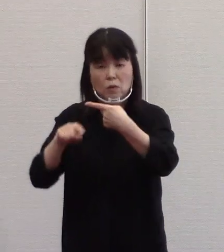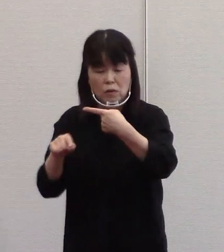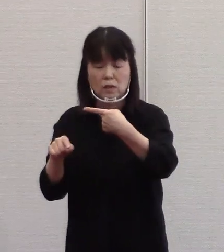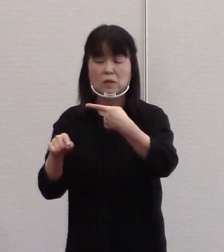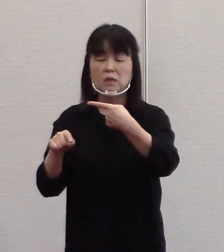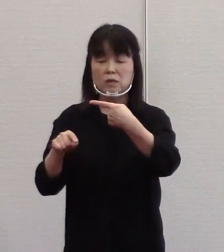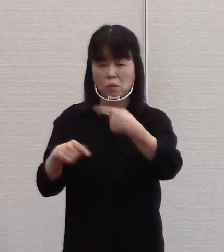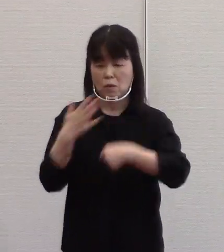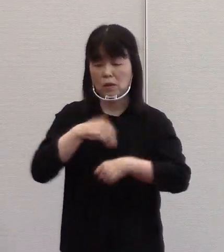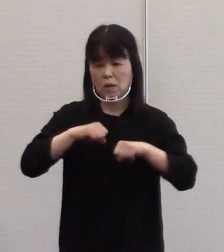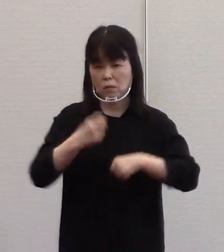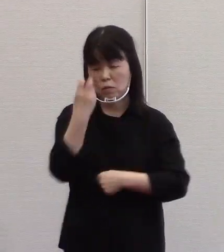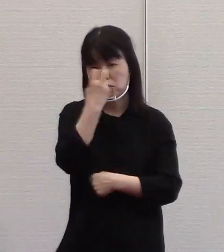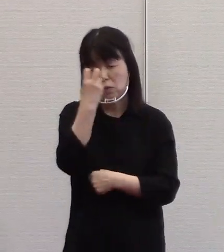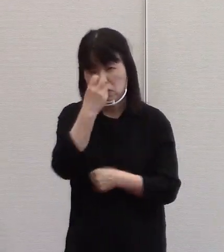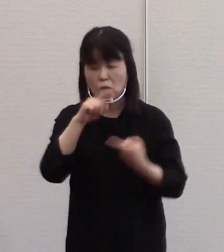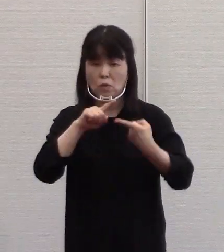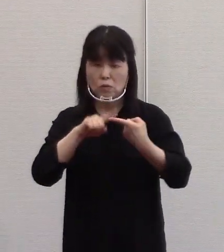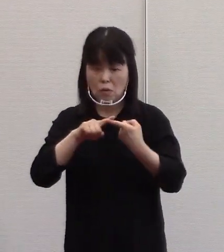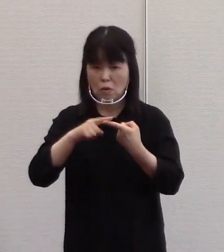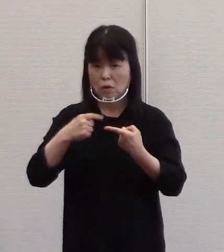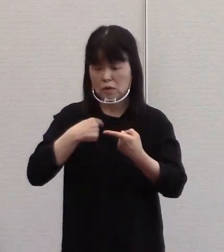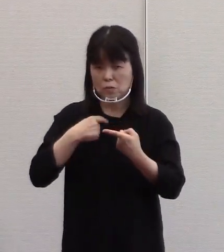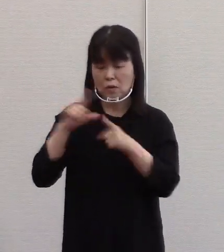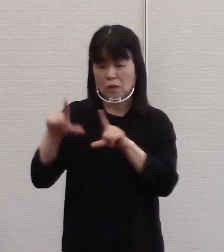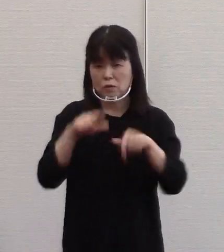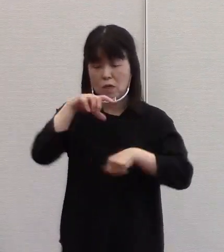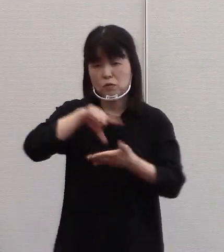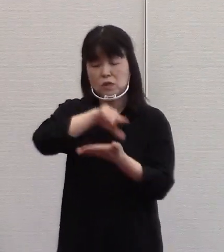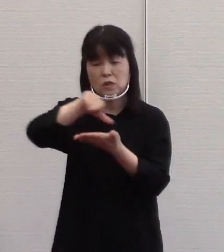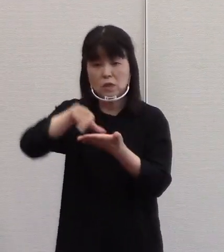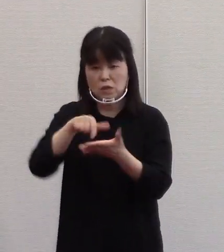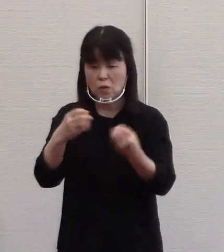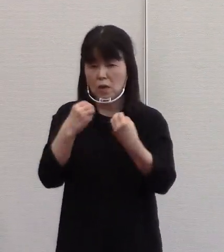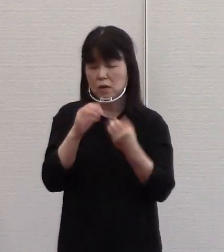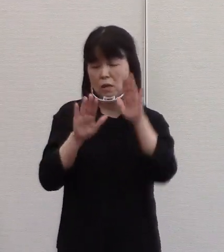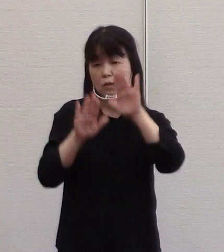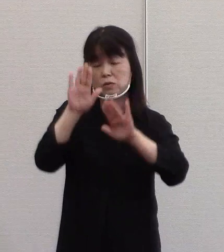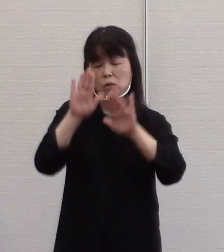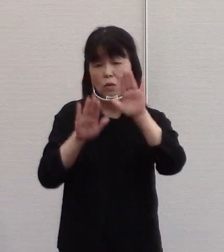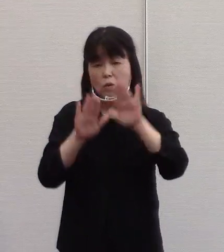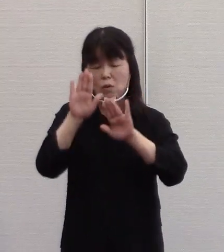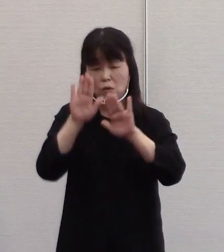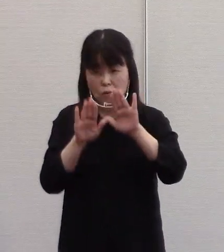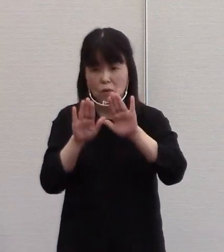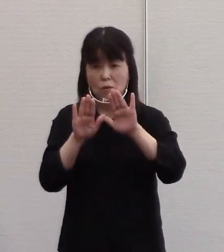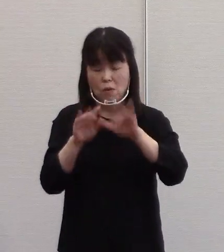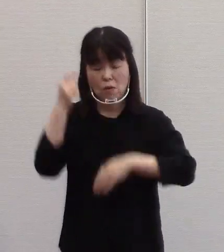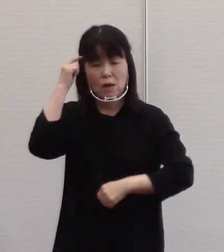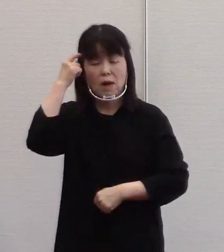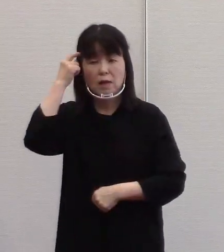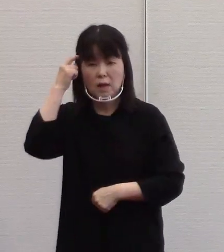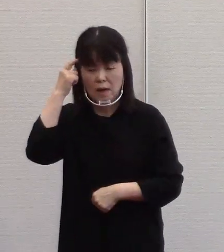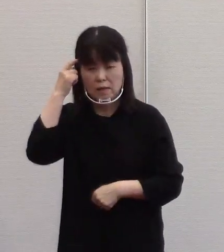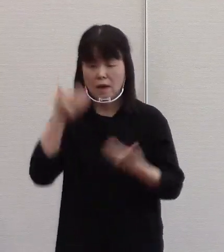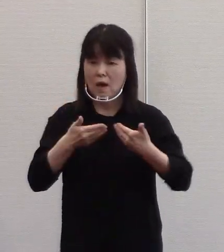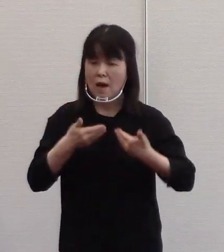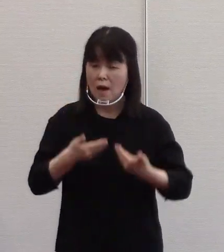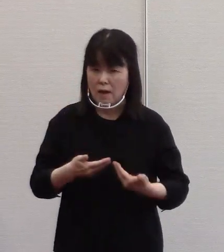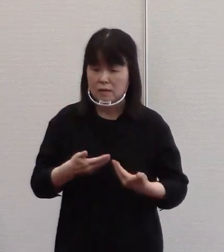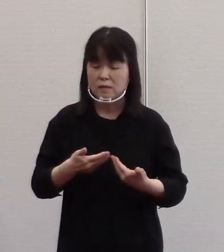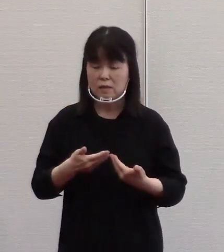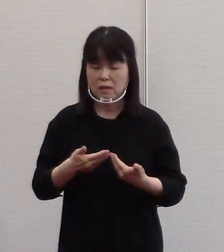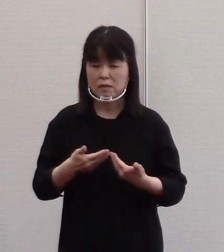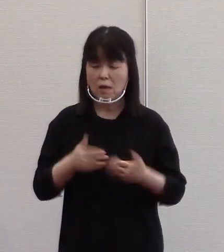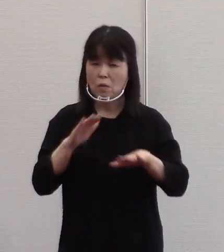の地域 の, その状況感染状況等を踏まえた上で安全確実な方法でお越しいただ